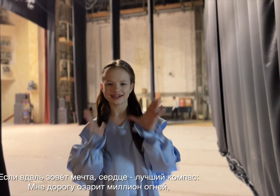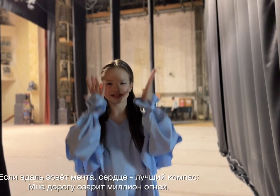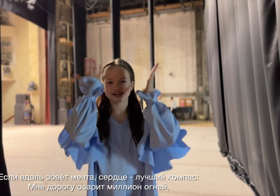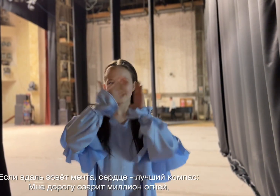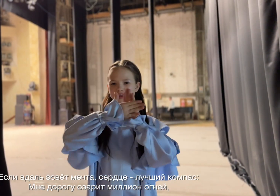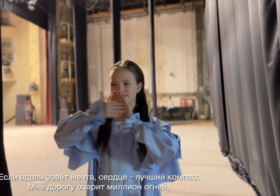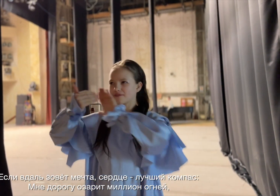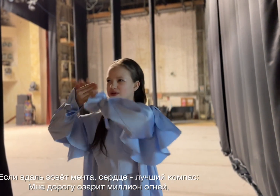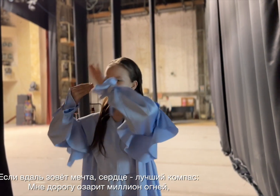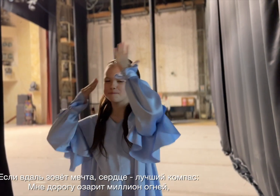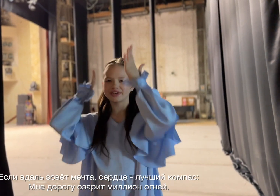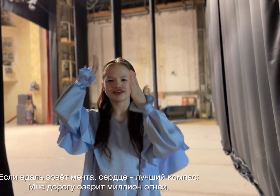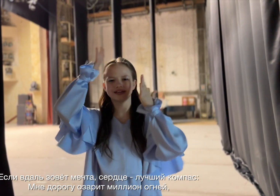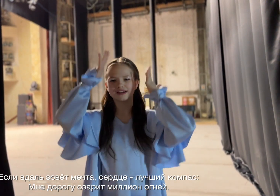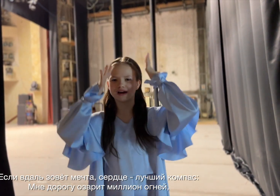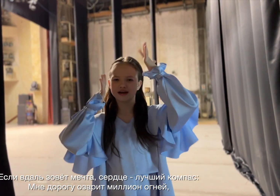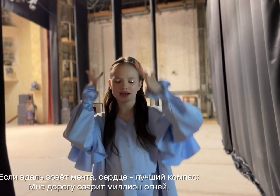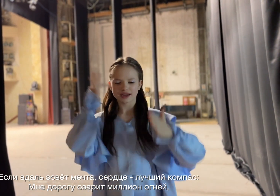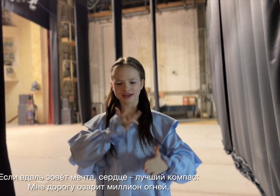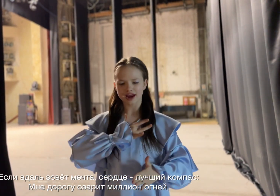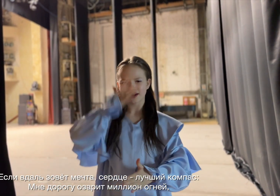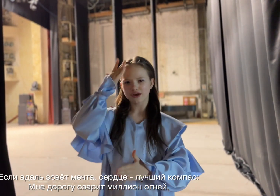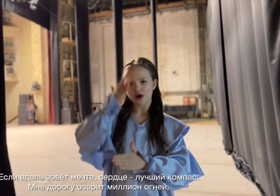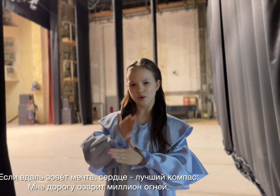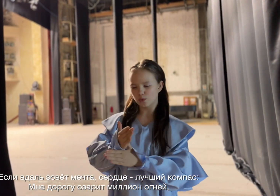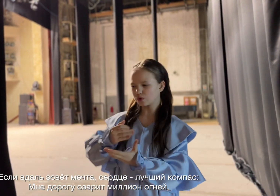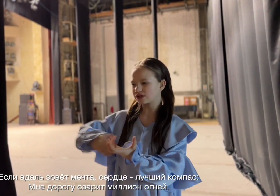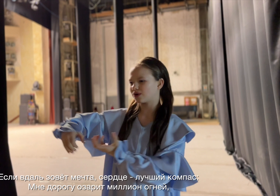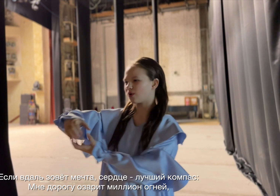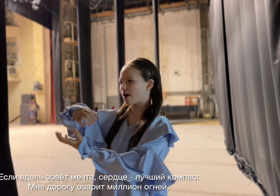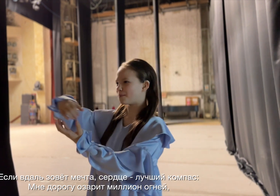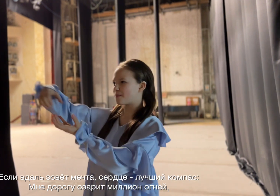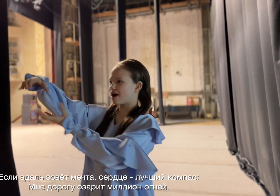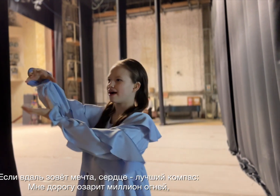Если вдаль зовет мечта, сердцу лучший компас.